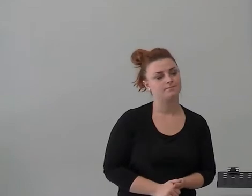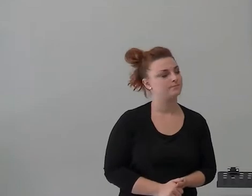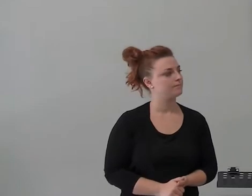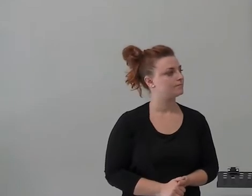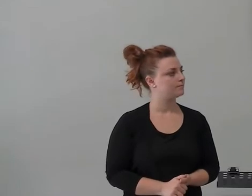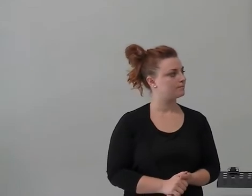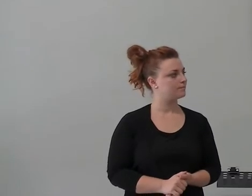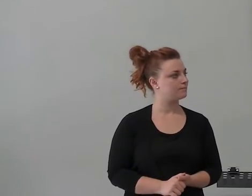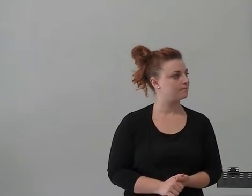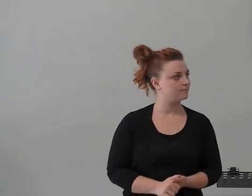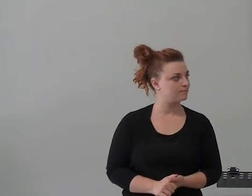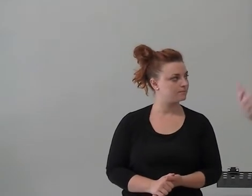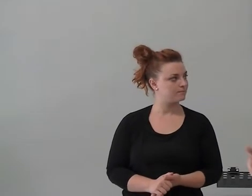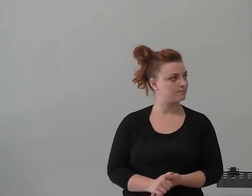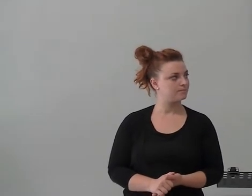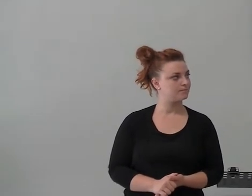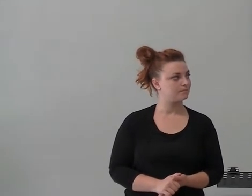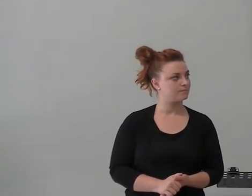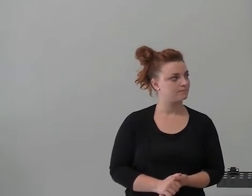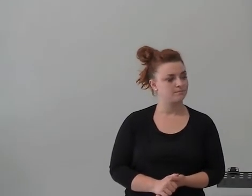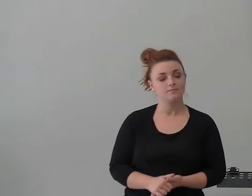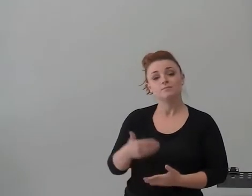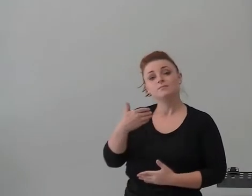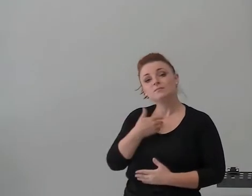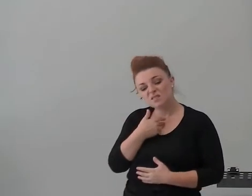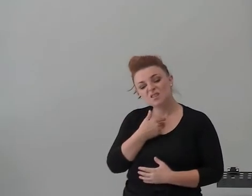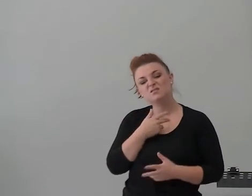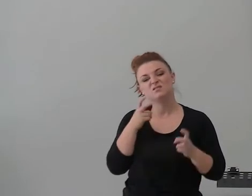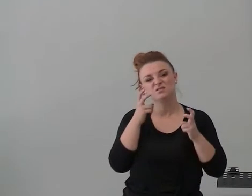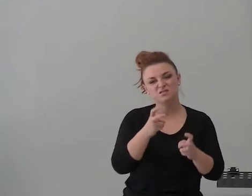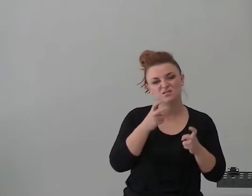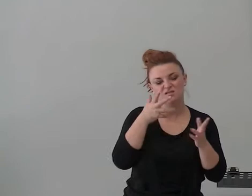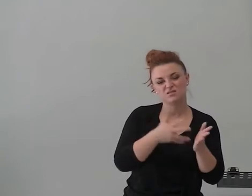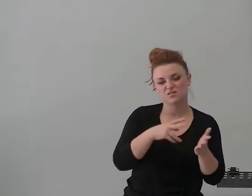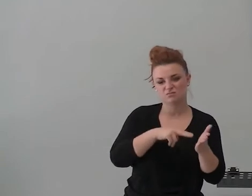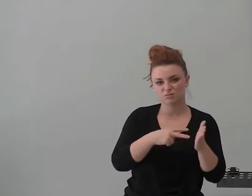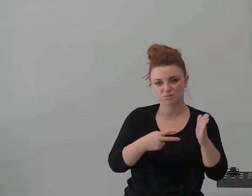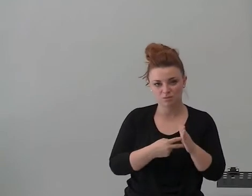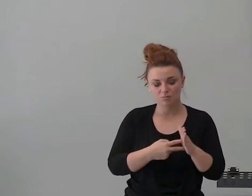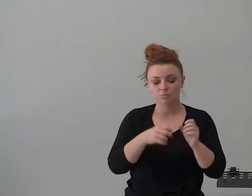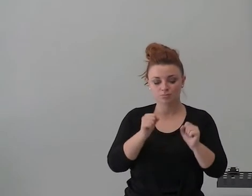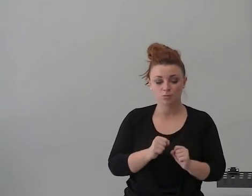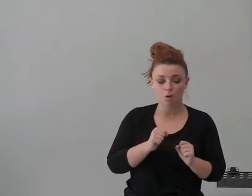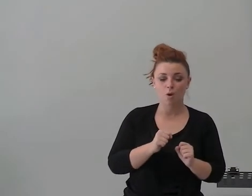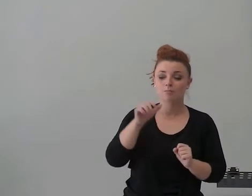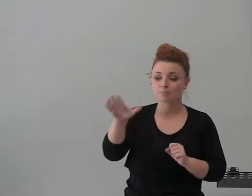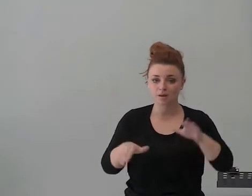Do io da fare con le mie sofferenze, i miei problemi, per far crescere qualcosa.